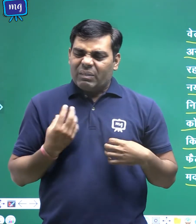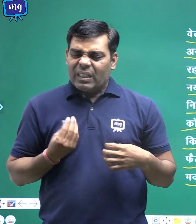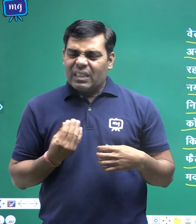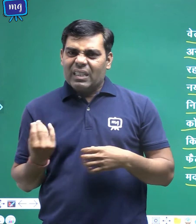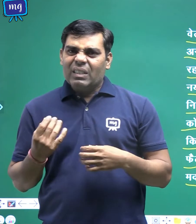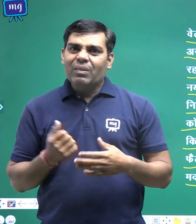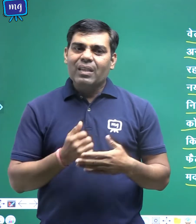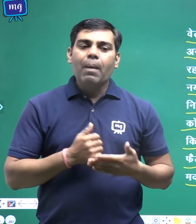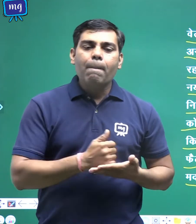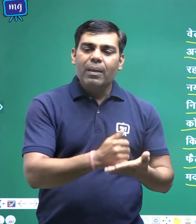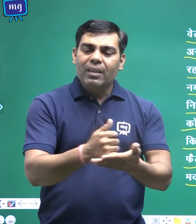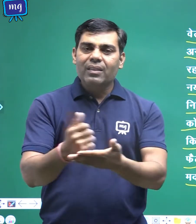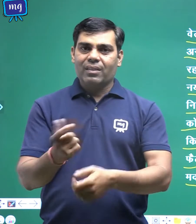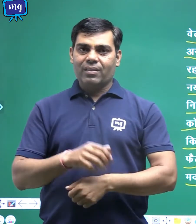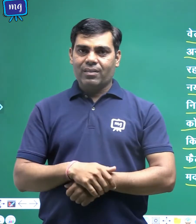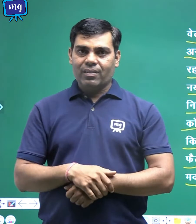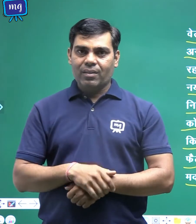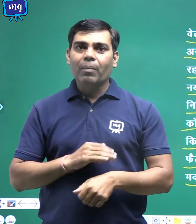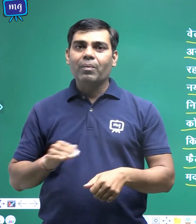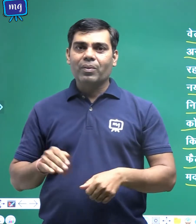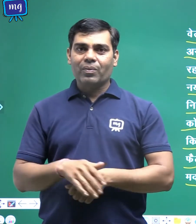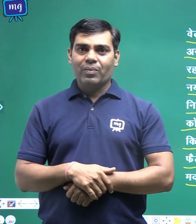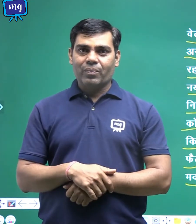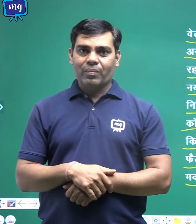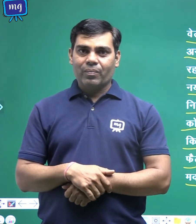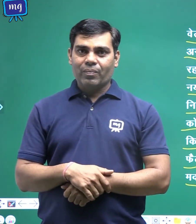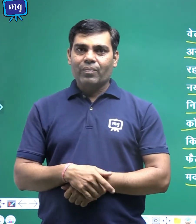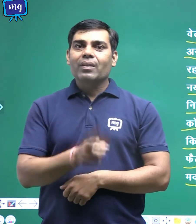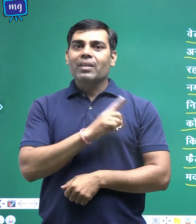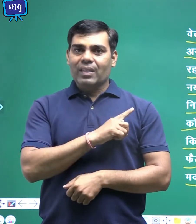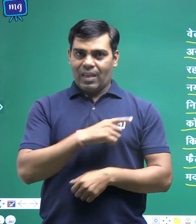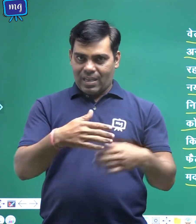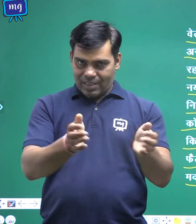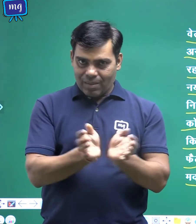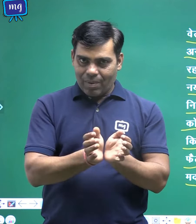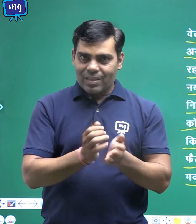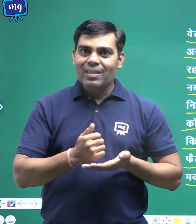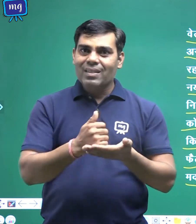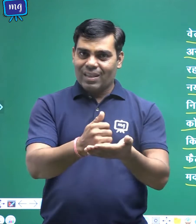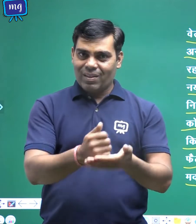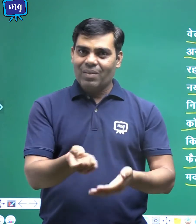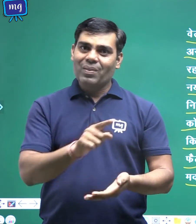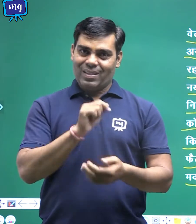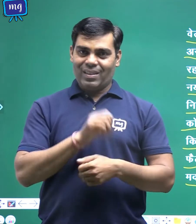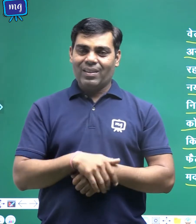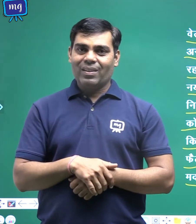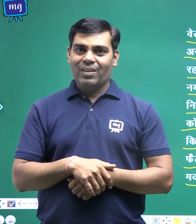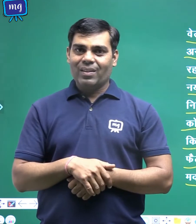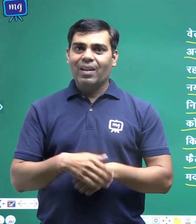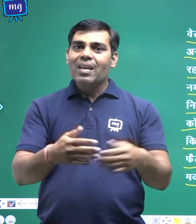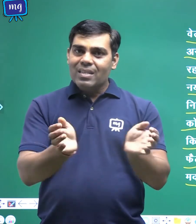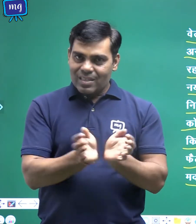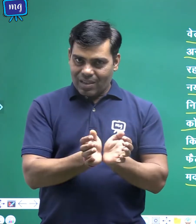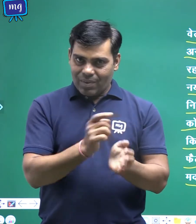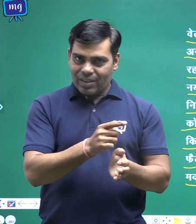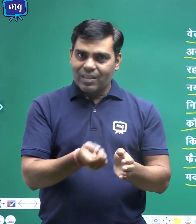की। प्यारे बच्चों, यह समाज सेवी भी थी। समाज के